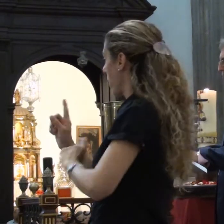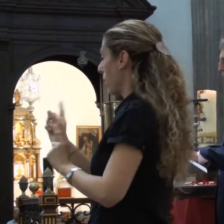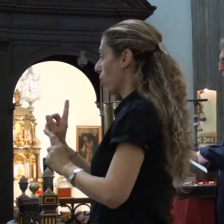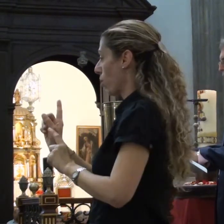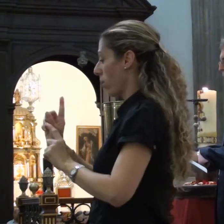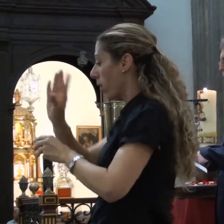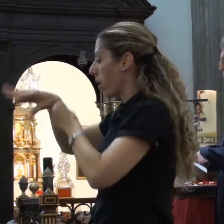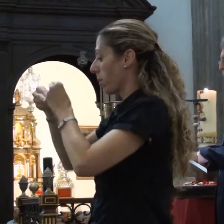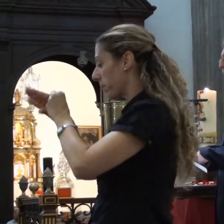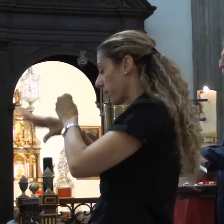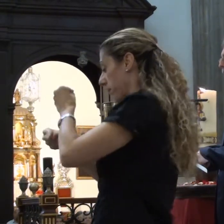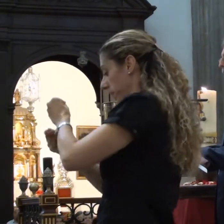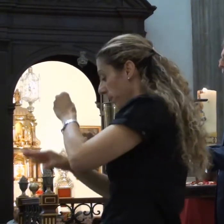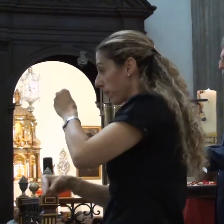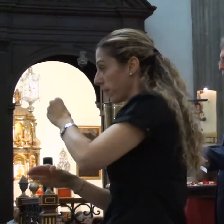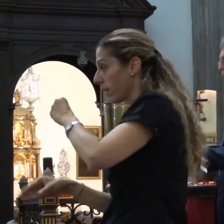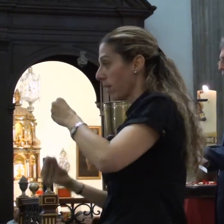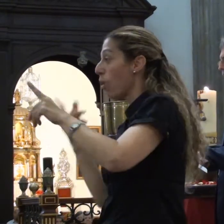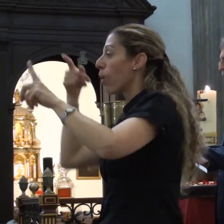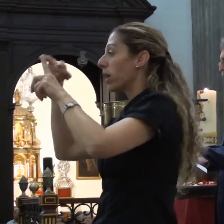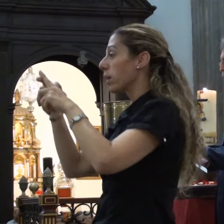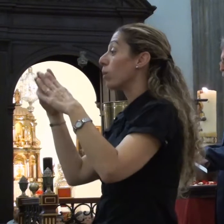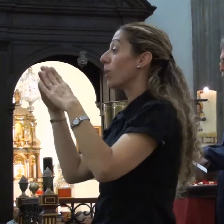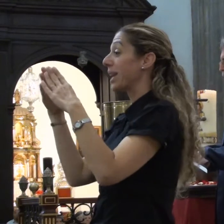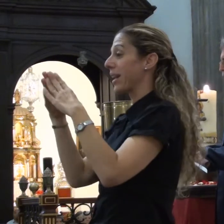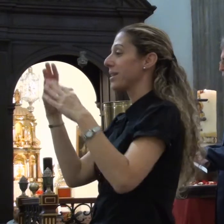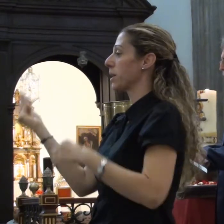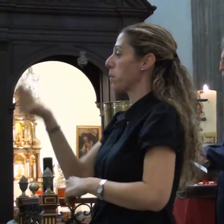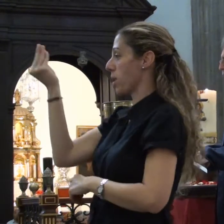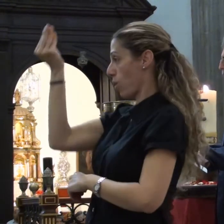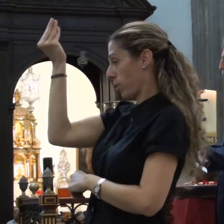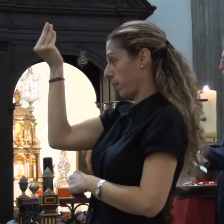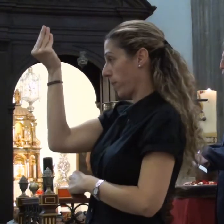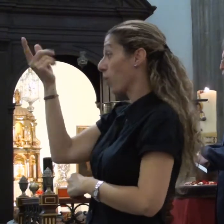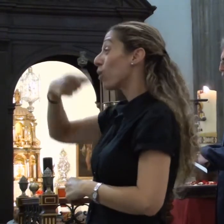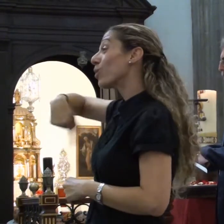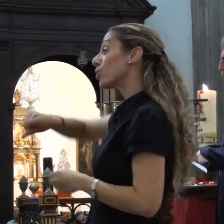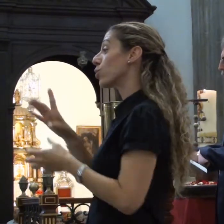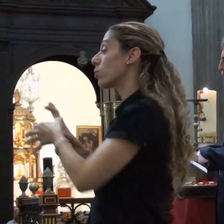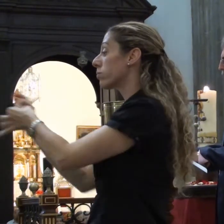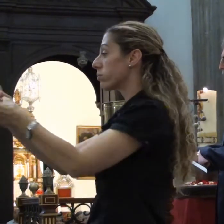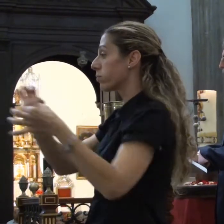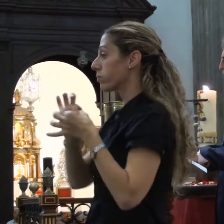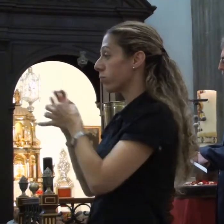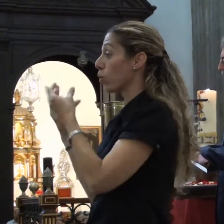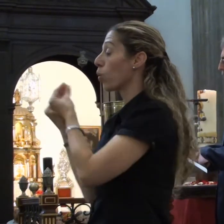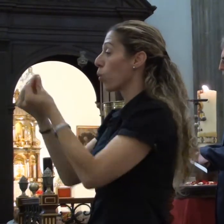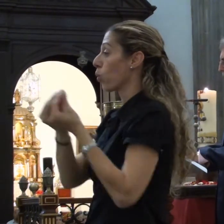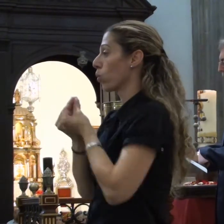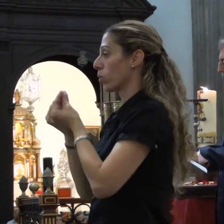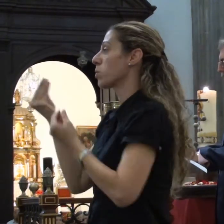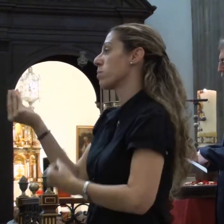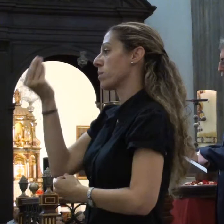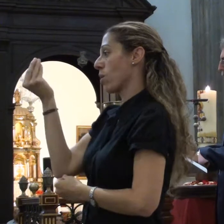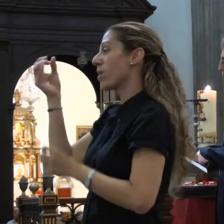sumarse para el bien de la iglesia junto y Unido lo somos todos y El Señor